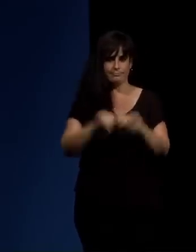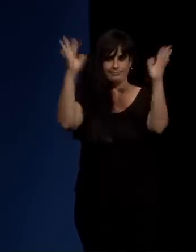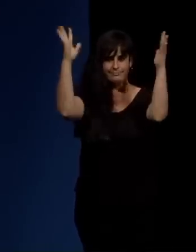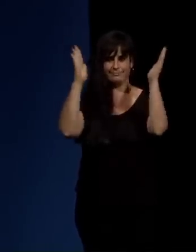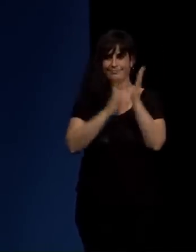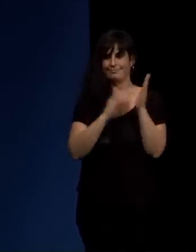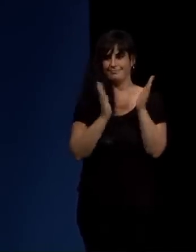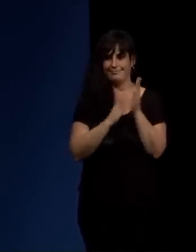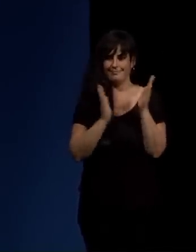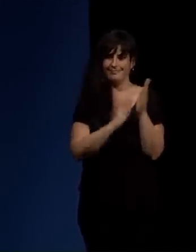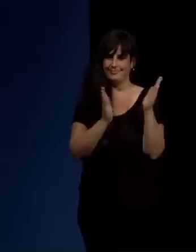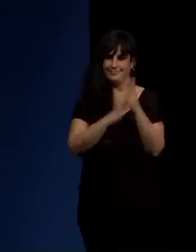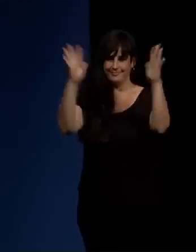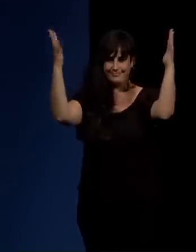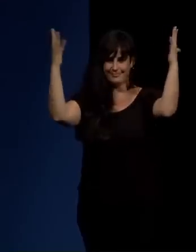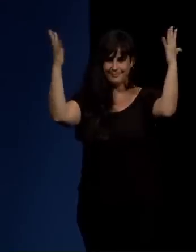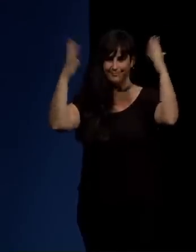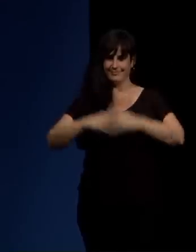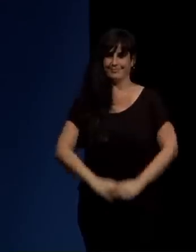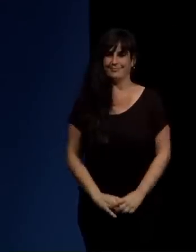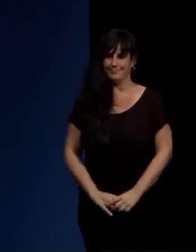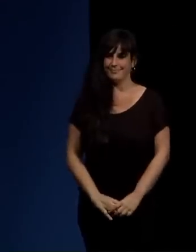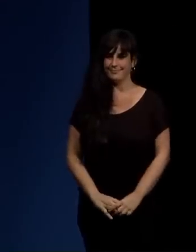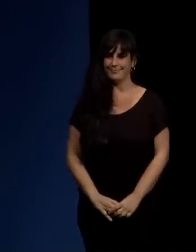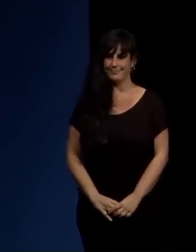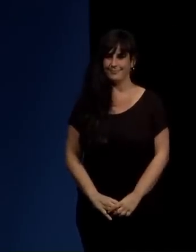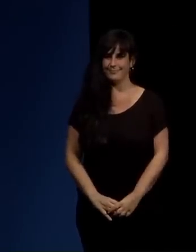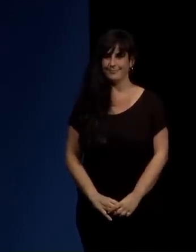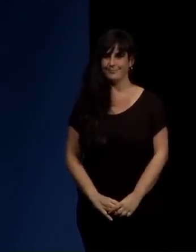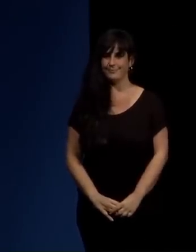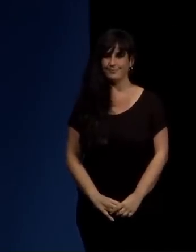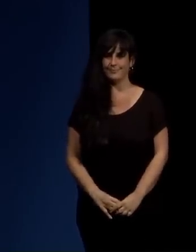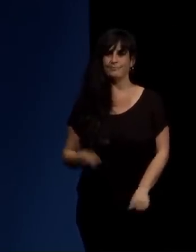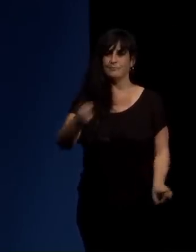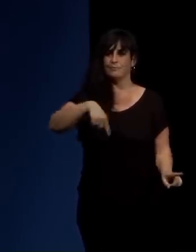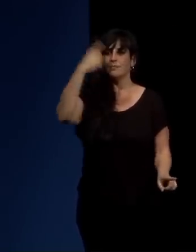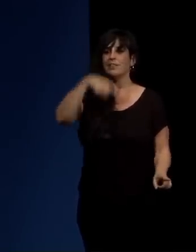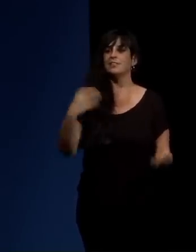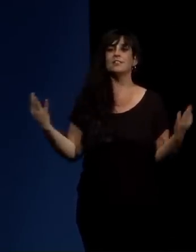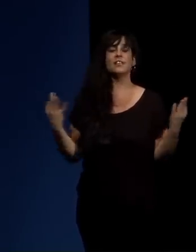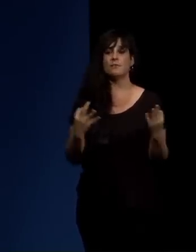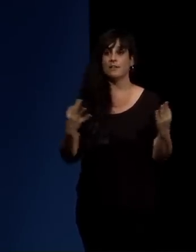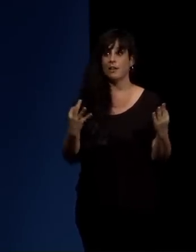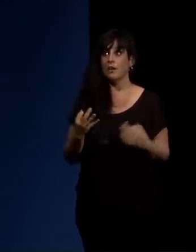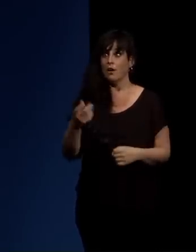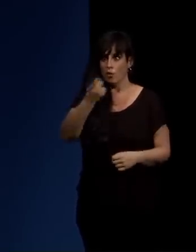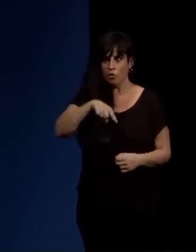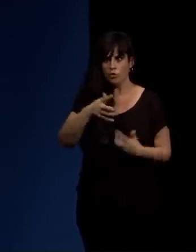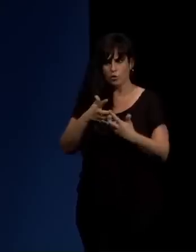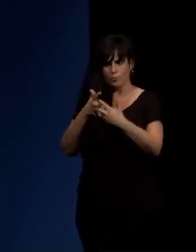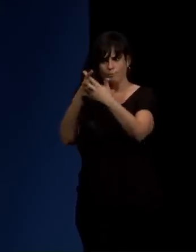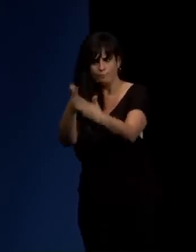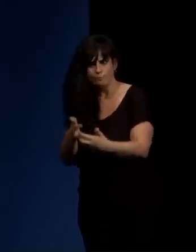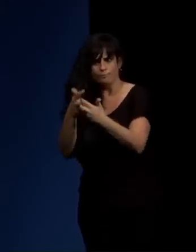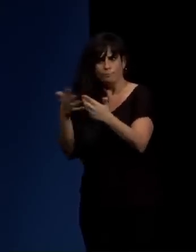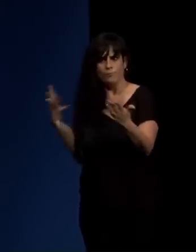E sabemos os que vimos a loita deste país durante